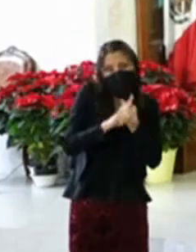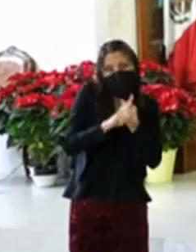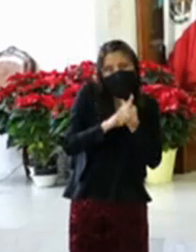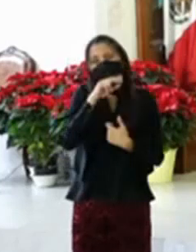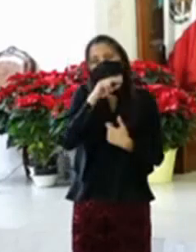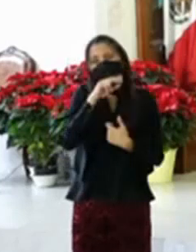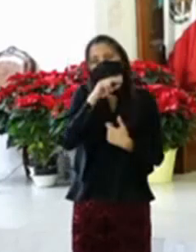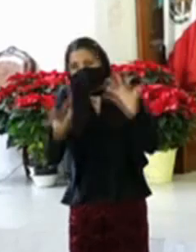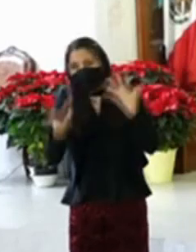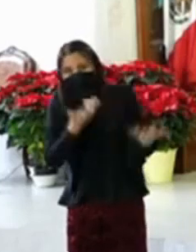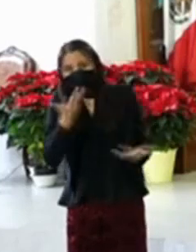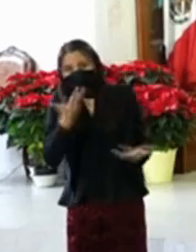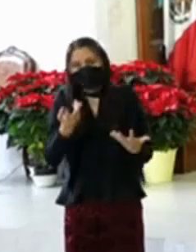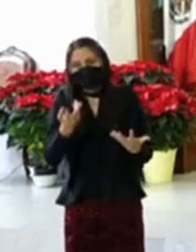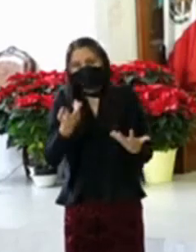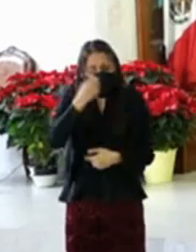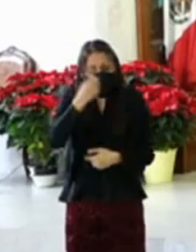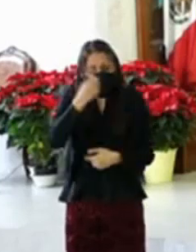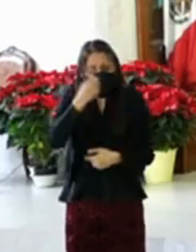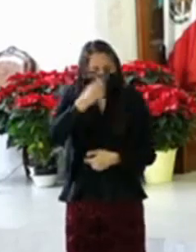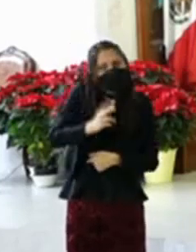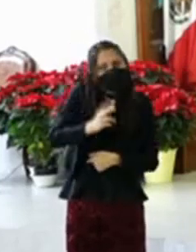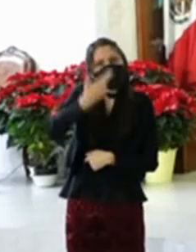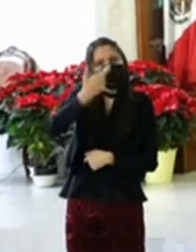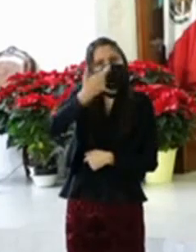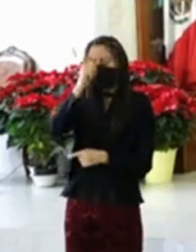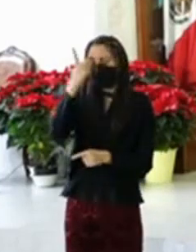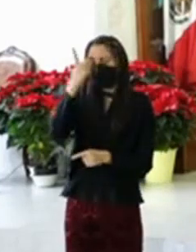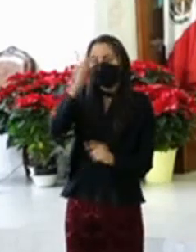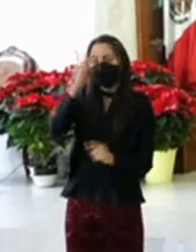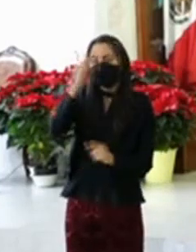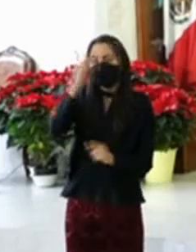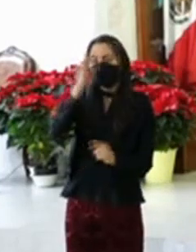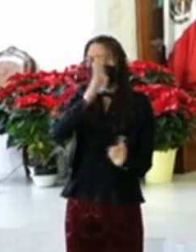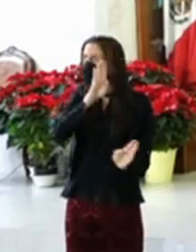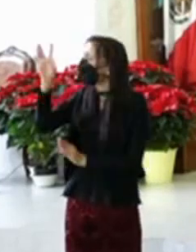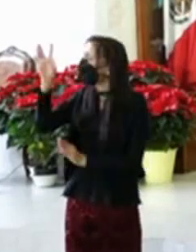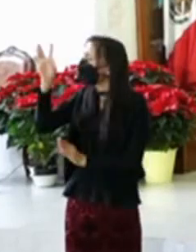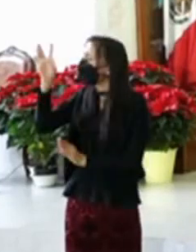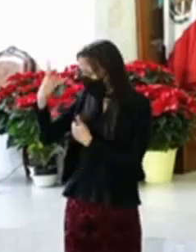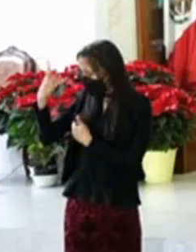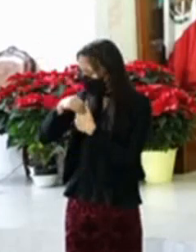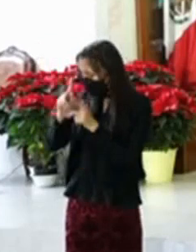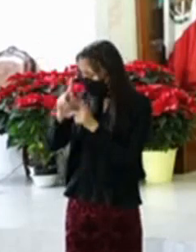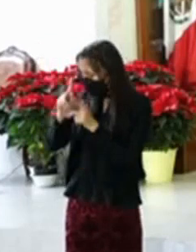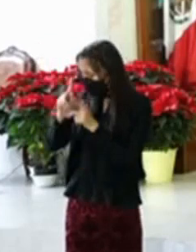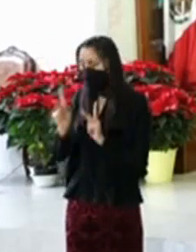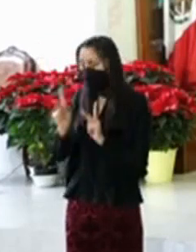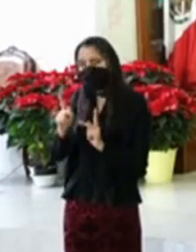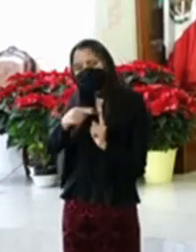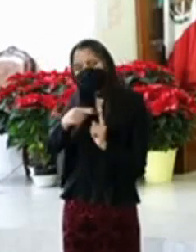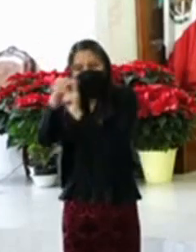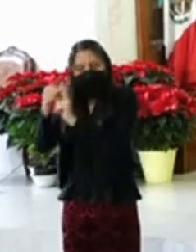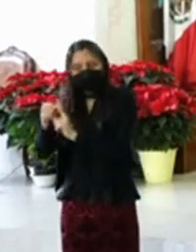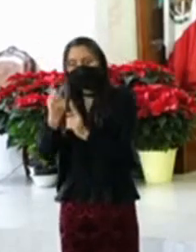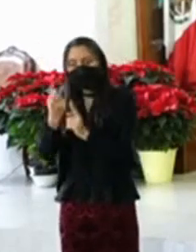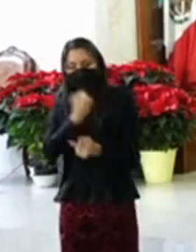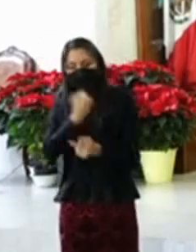paz, hay esperanza de bendición, de protección, de dirección, de